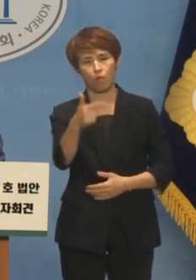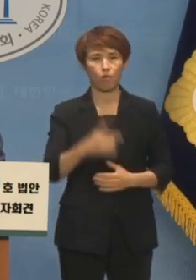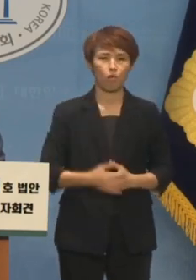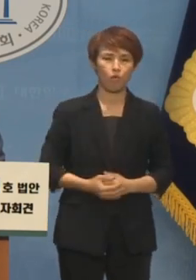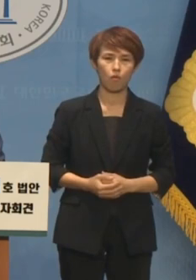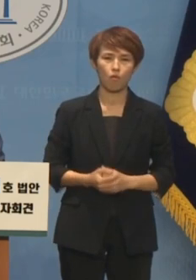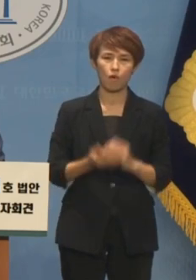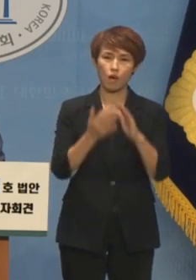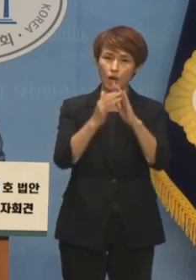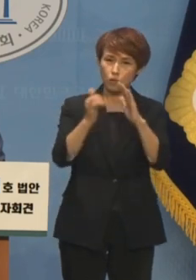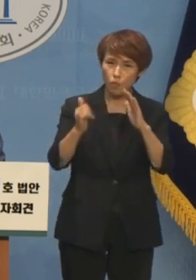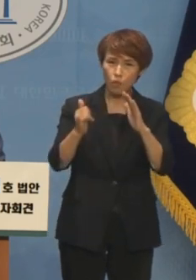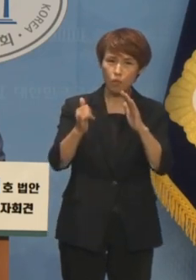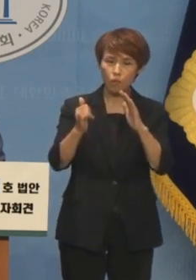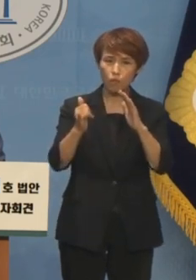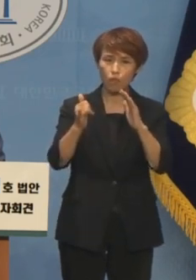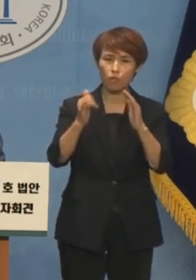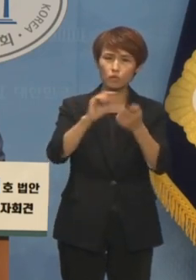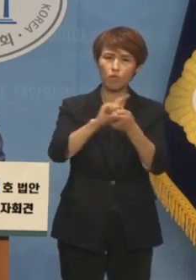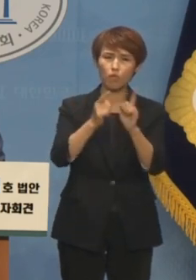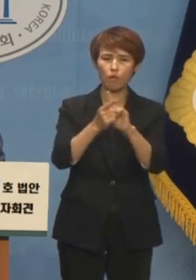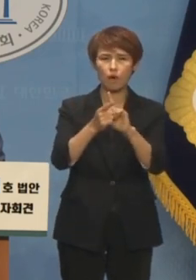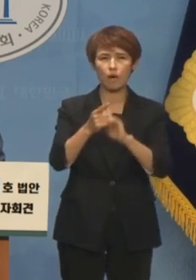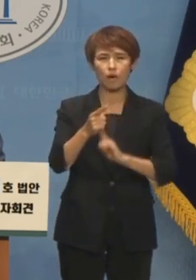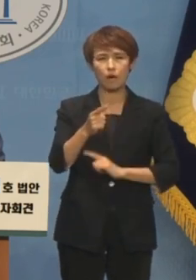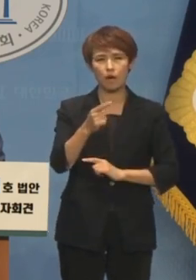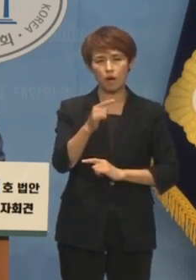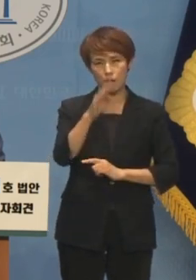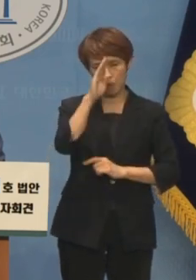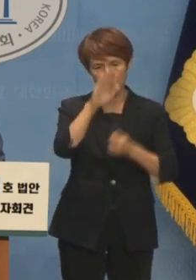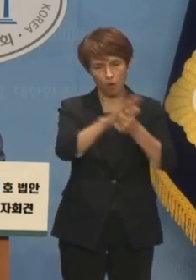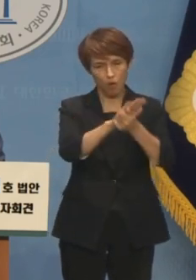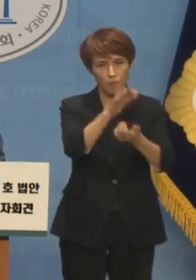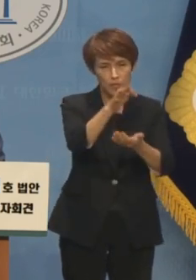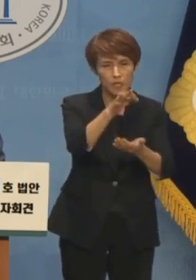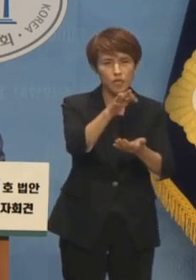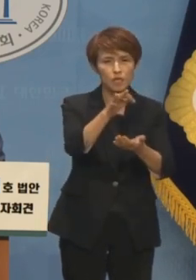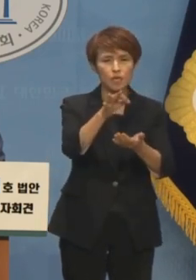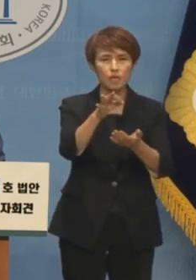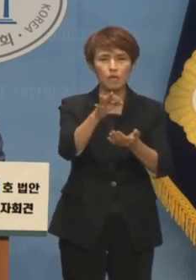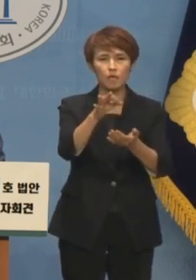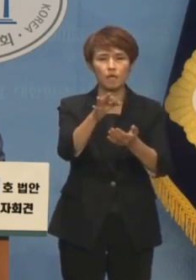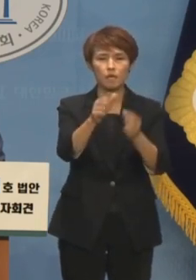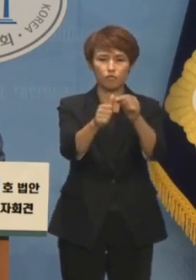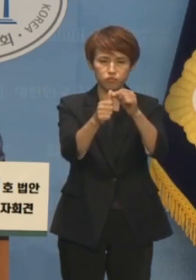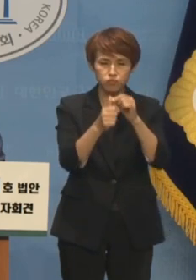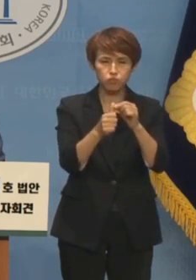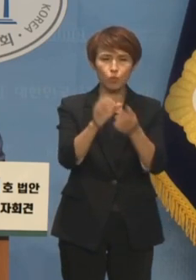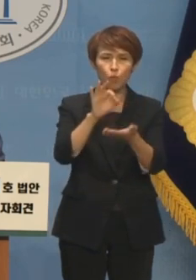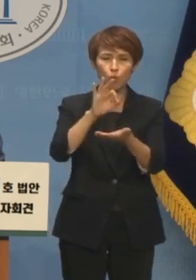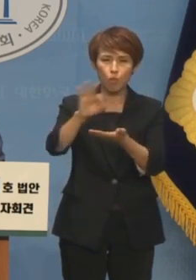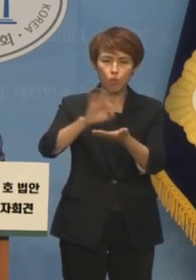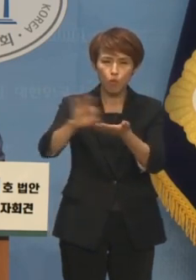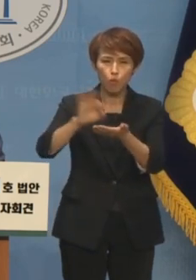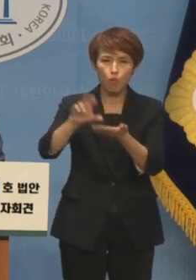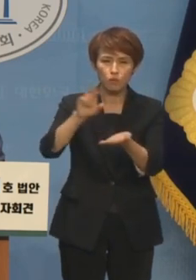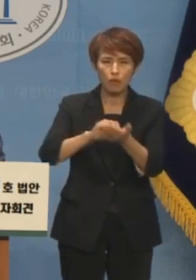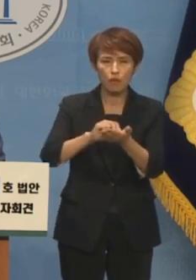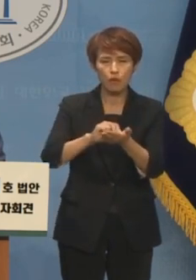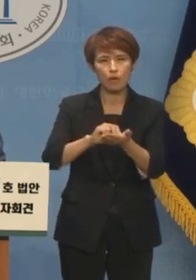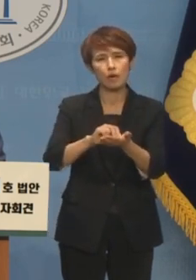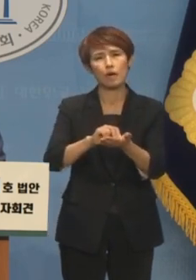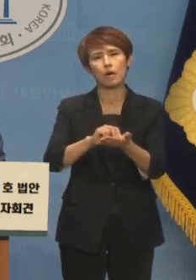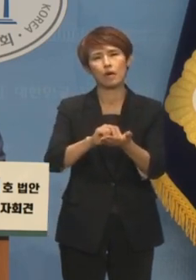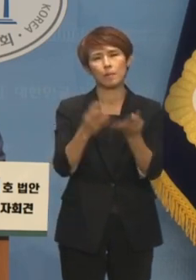가족들 간에 이런 문제들 때문에 서로 괴로워하는 사회적 문제로 또 비화되는 사건들을 많이 보지